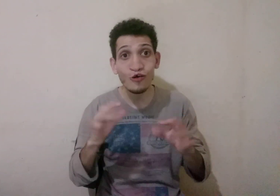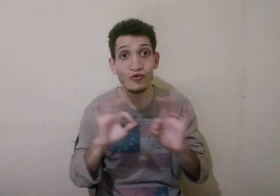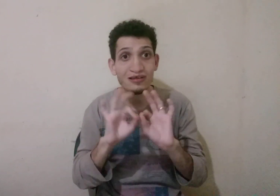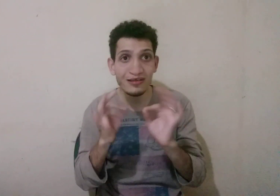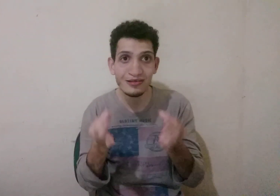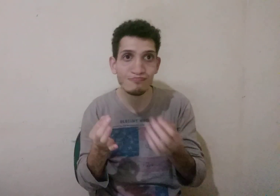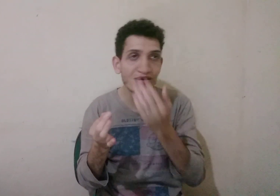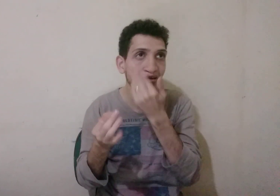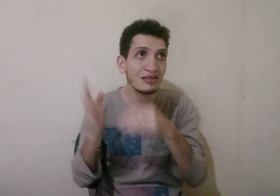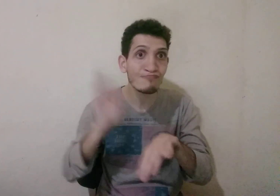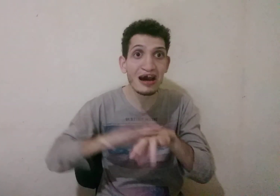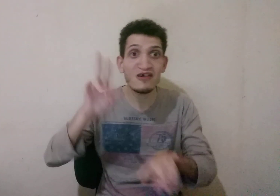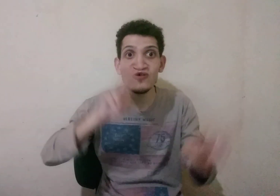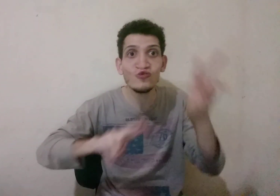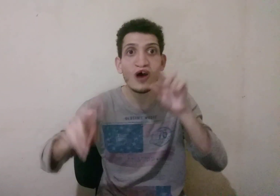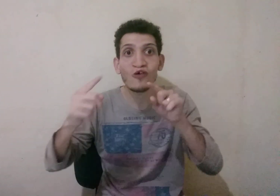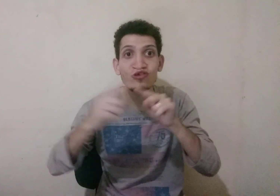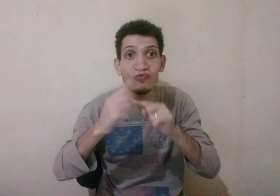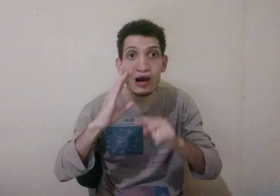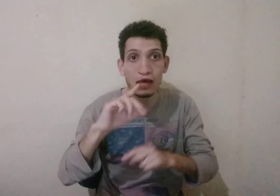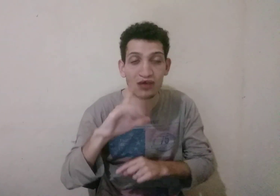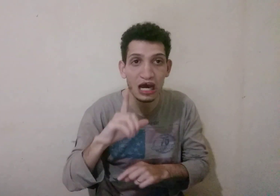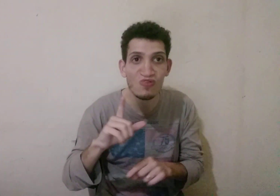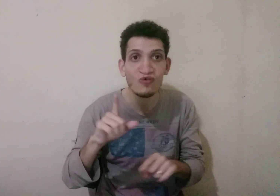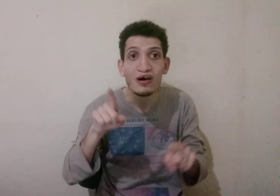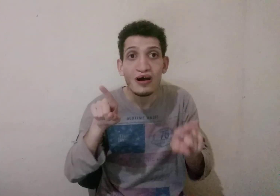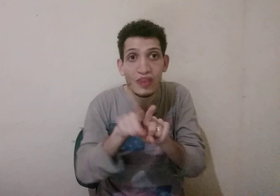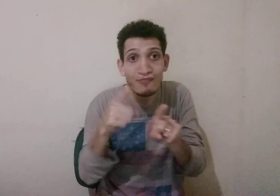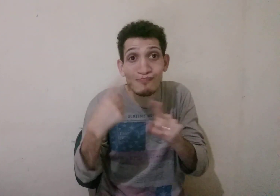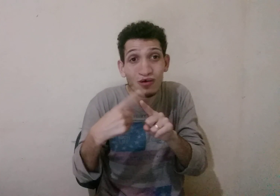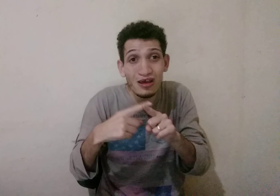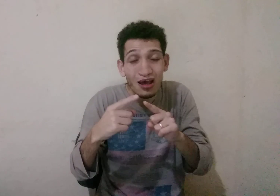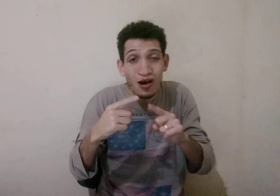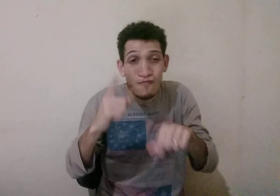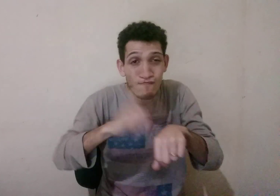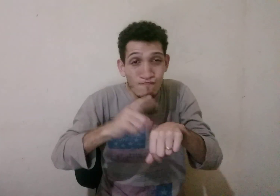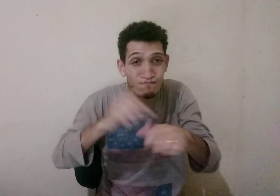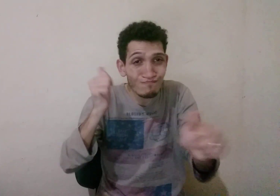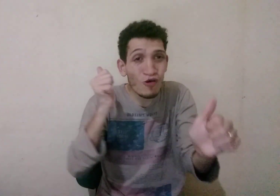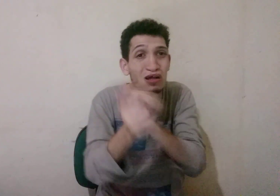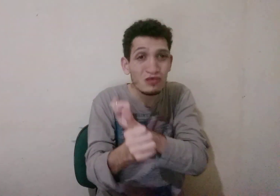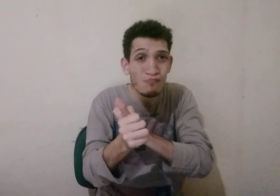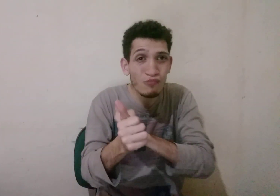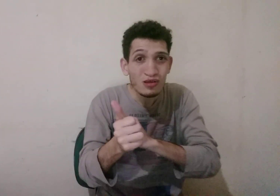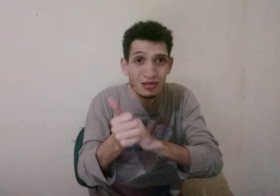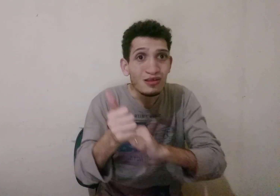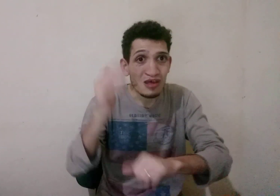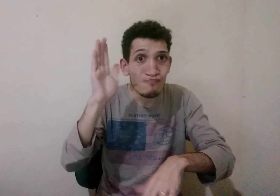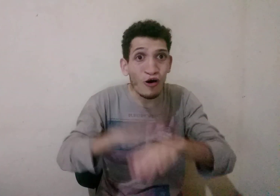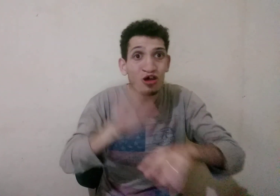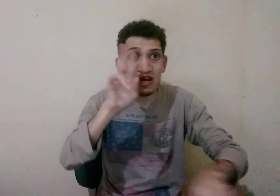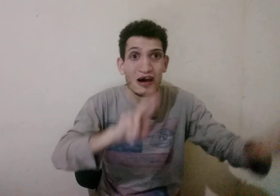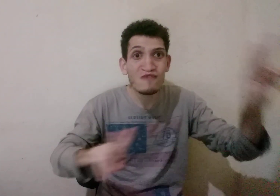só coisa simples, é mais visual, e para o palestrador, também, porque, o momento, se pode, é mais